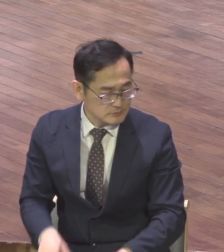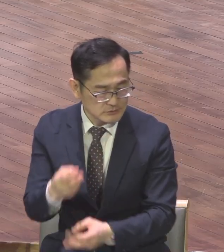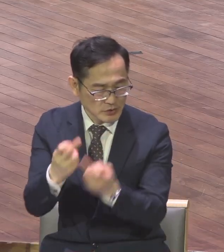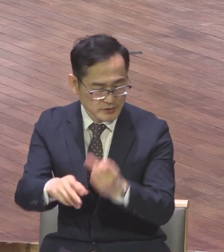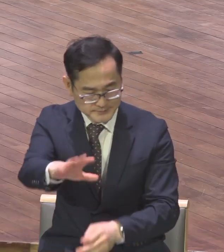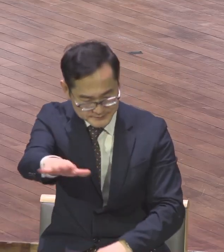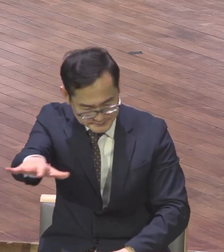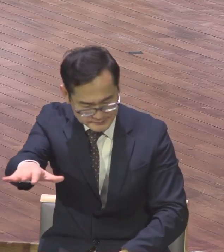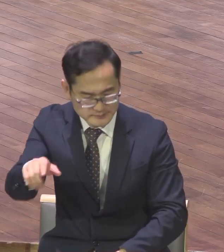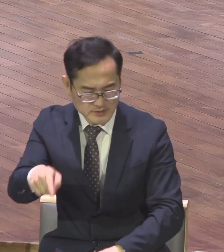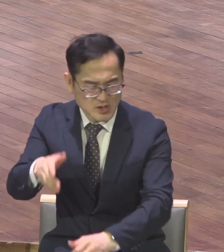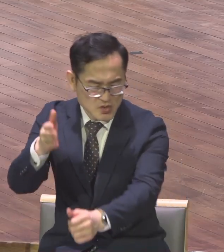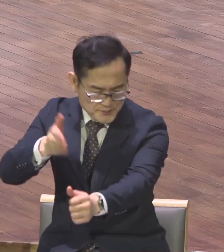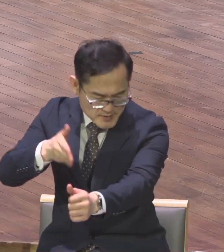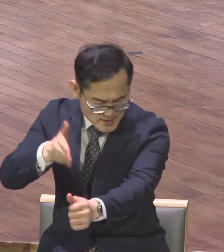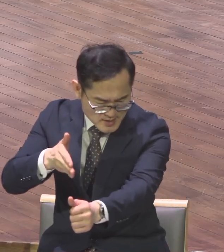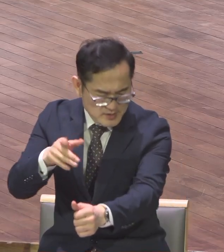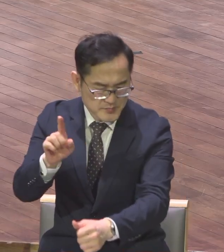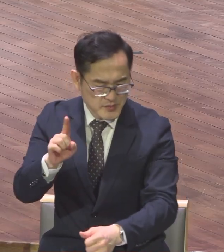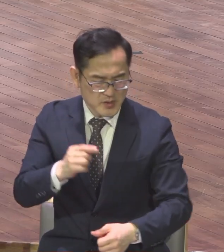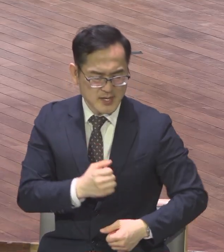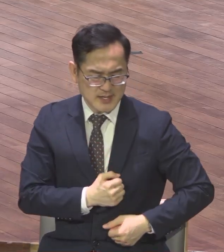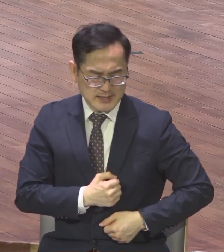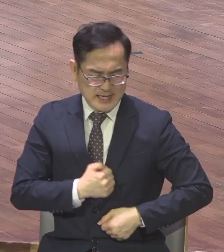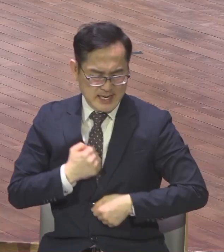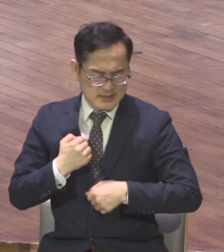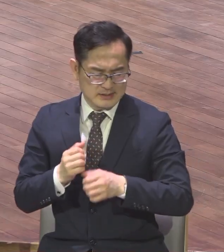또 형제들아, 너희를 권면하노니